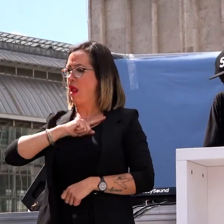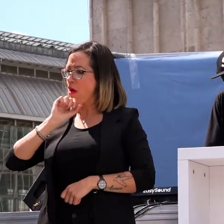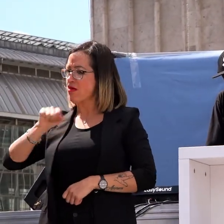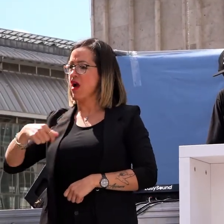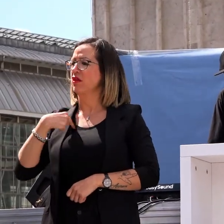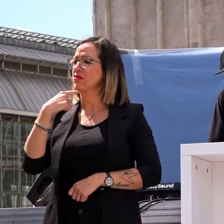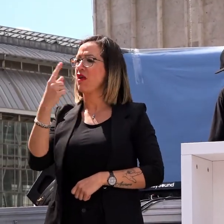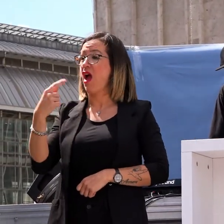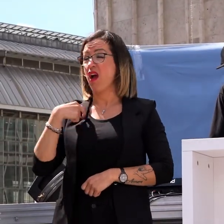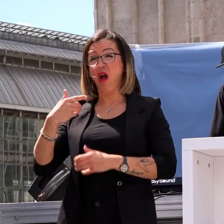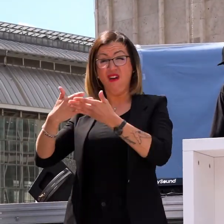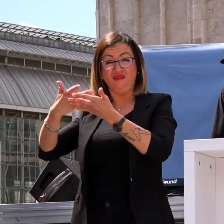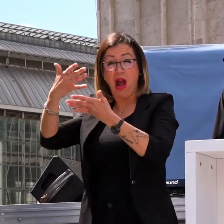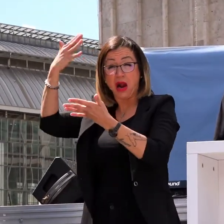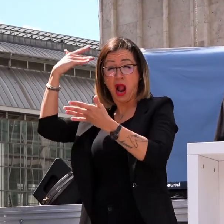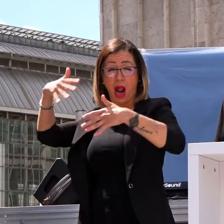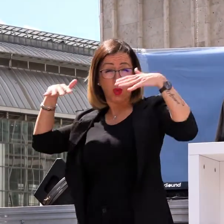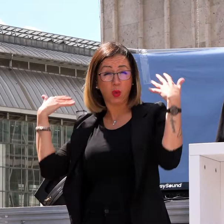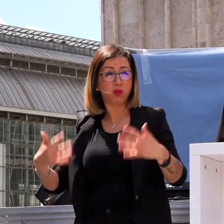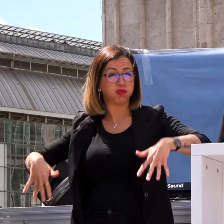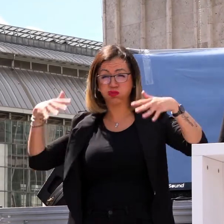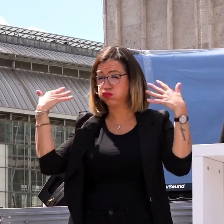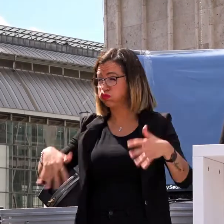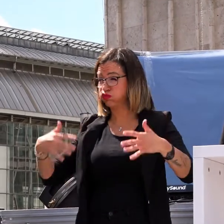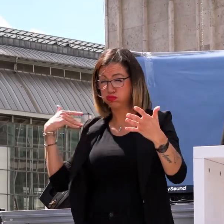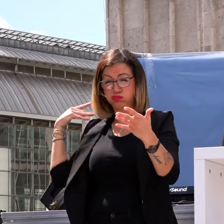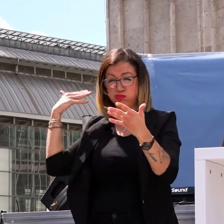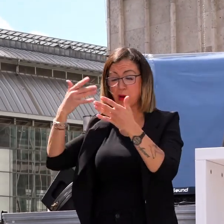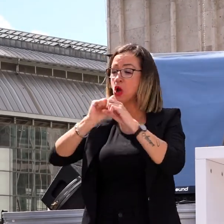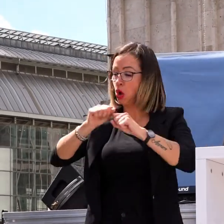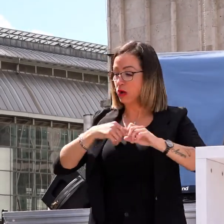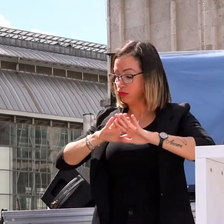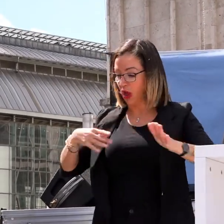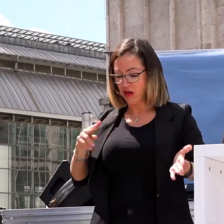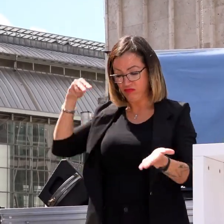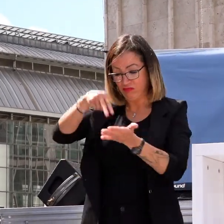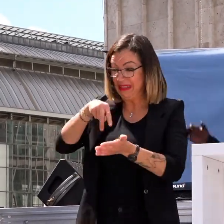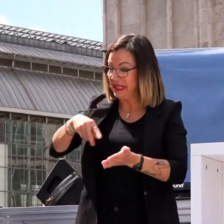bin ich stolz sagen zu können, dass ich trotz dieser Vergangenheit als der Mann vor euch stehe, den ich immer sein wollte.